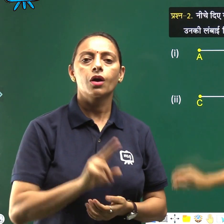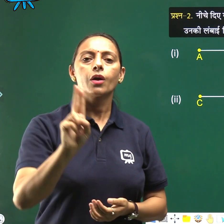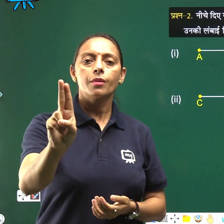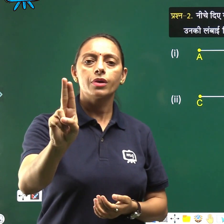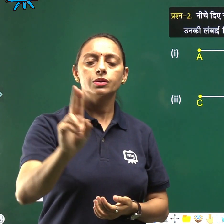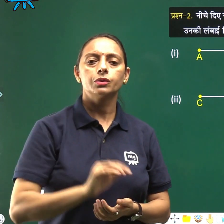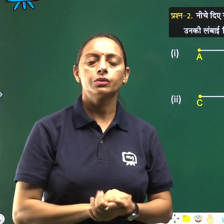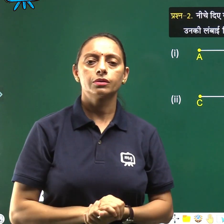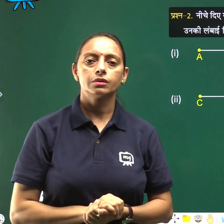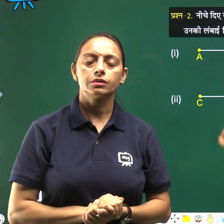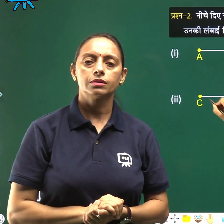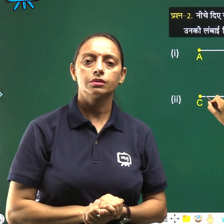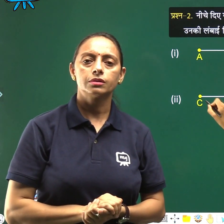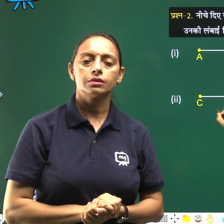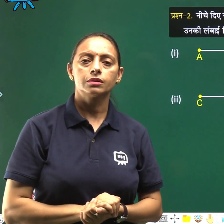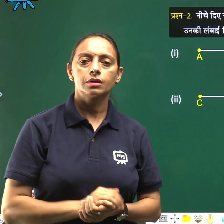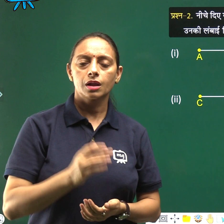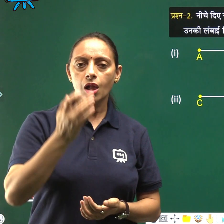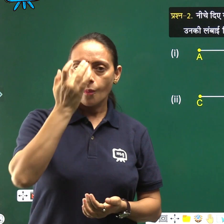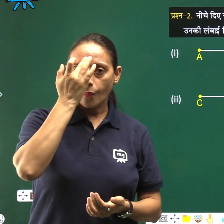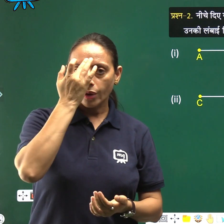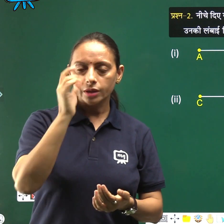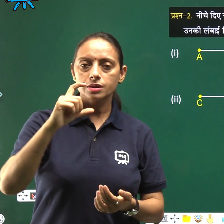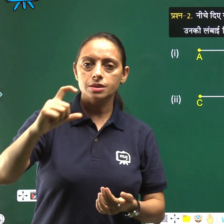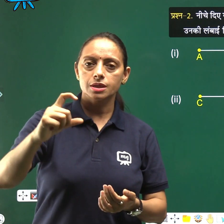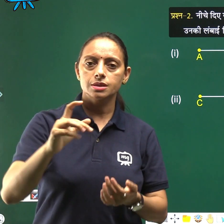नंबर दो, पॉइंट सी से